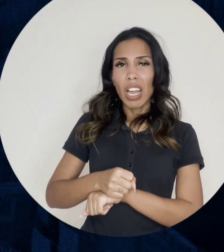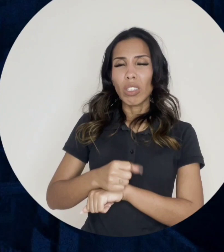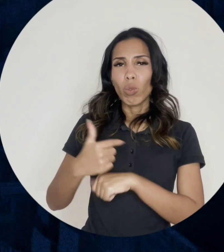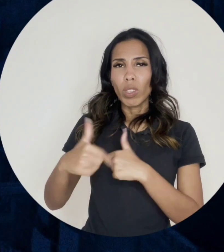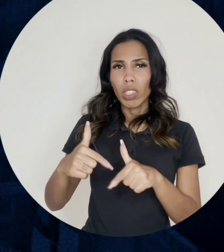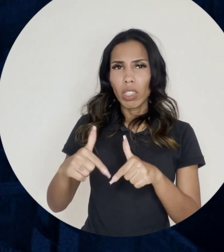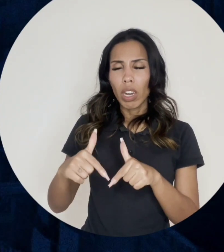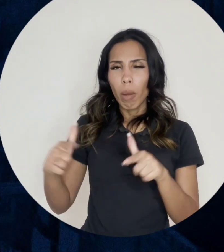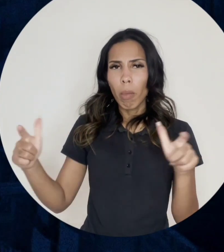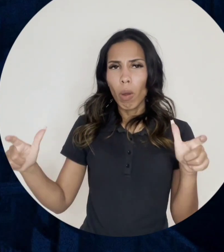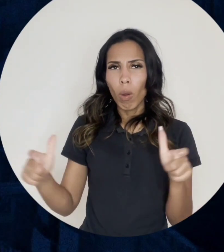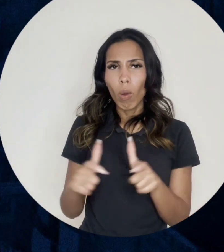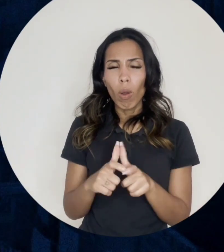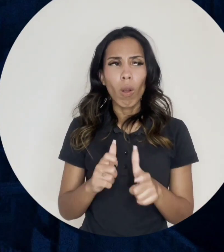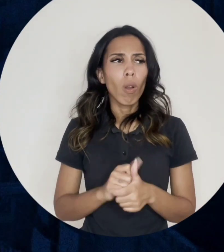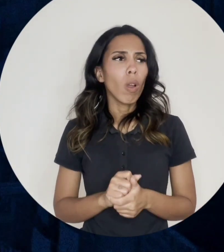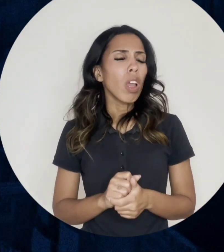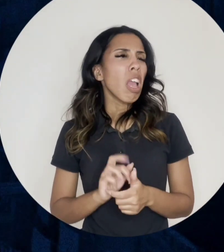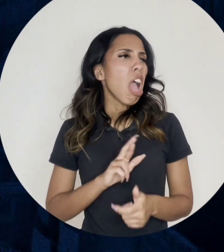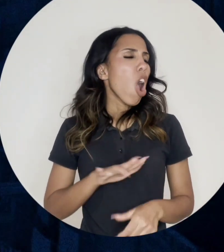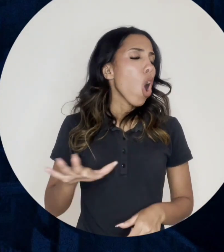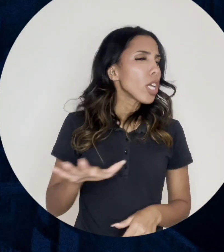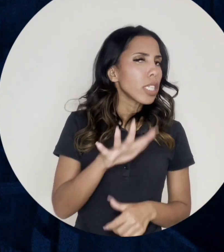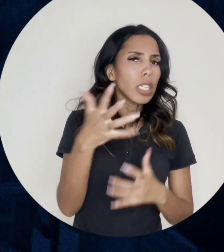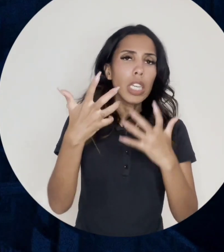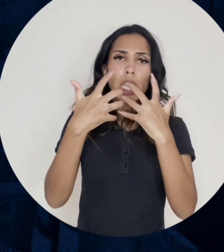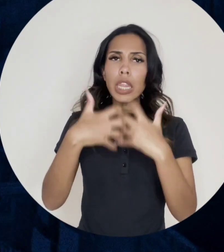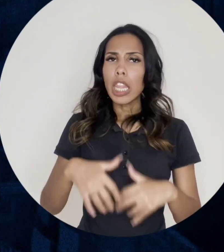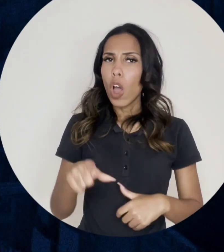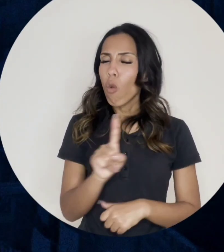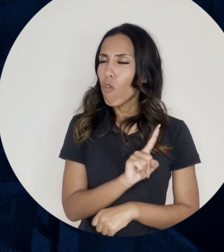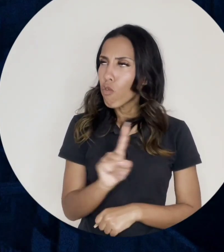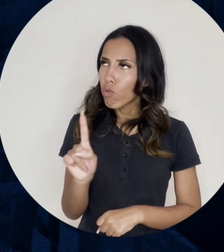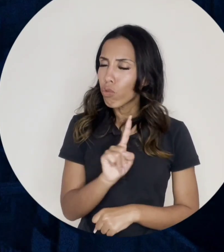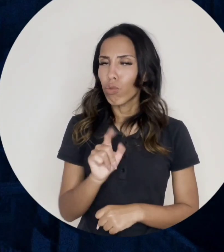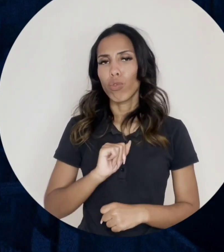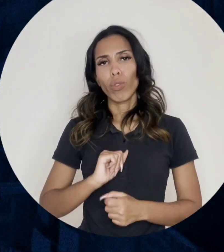E não está dando certo na Rocinha,